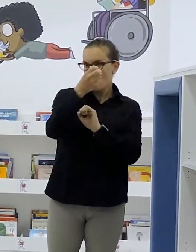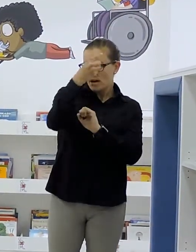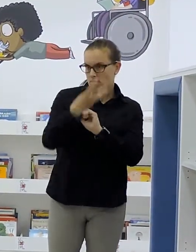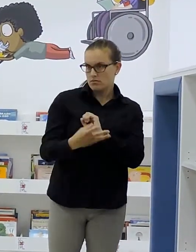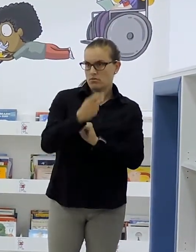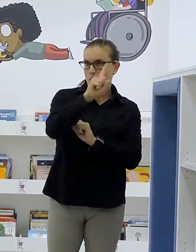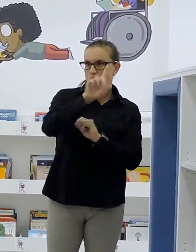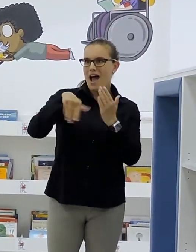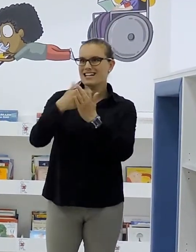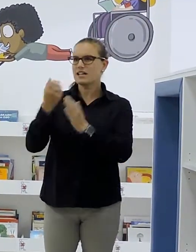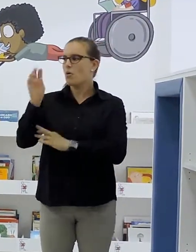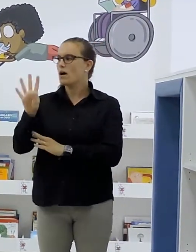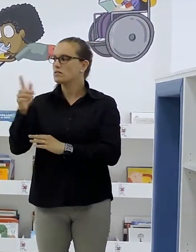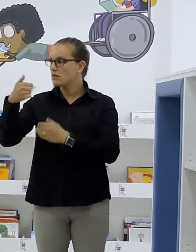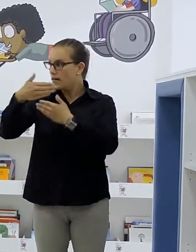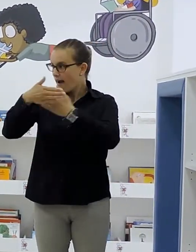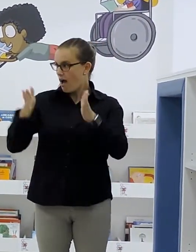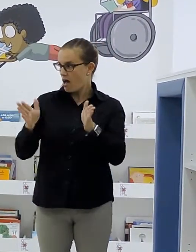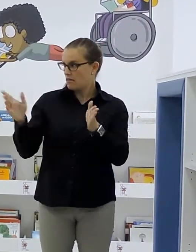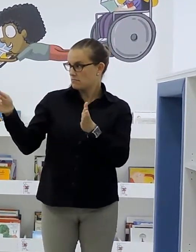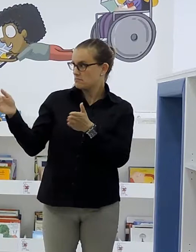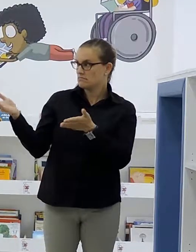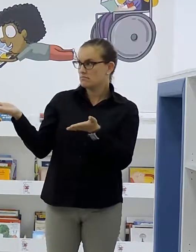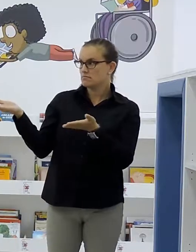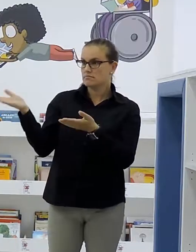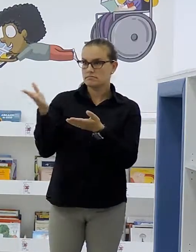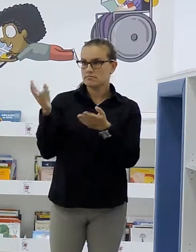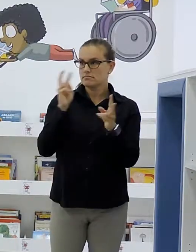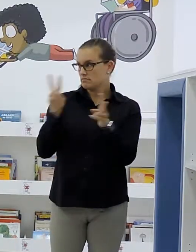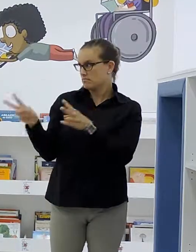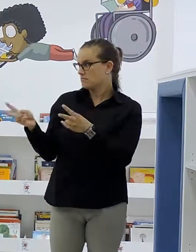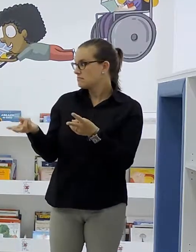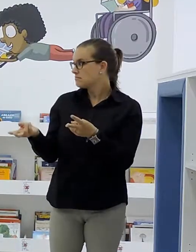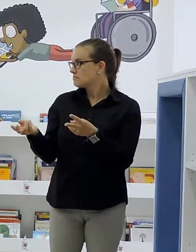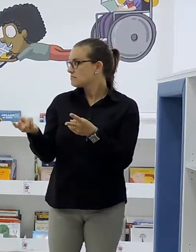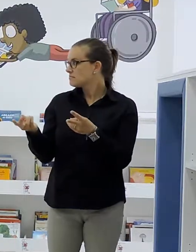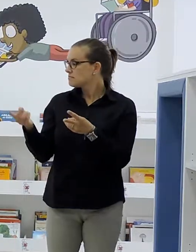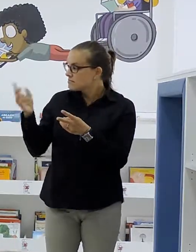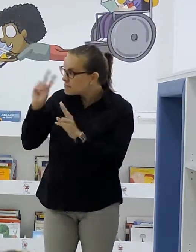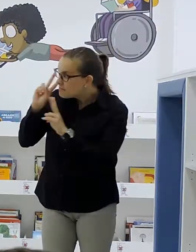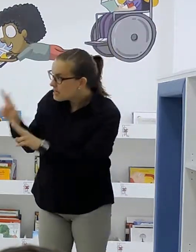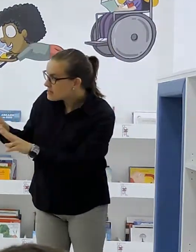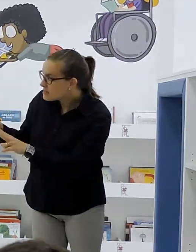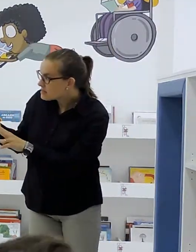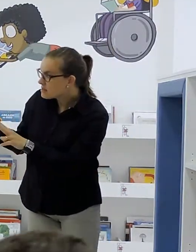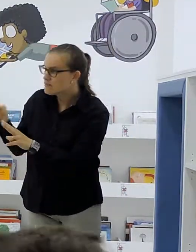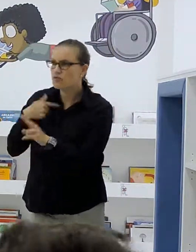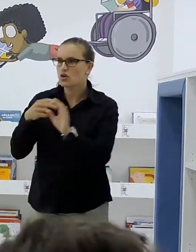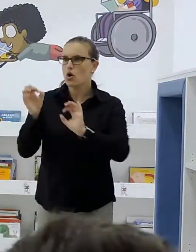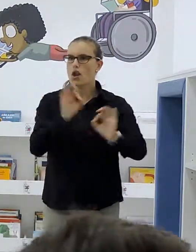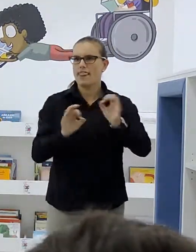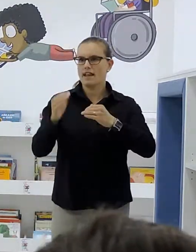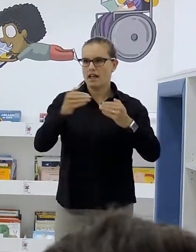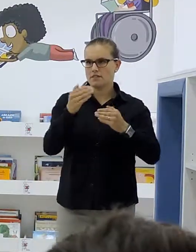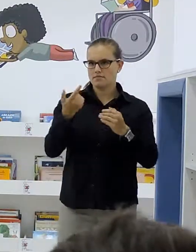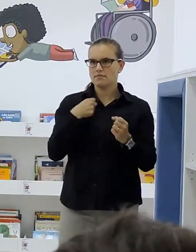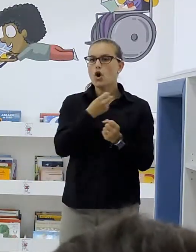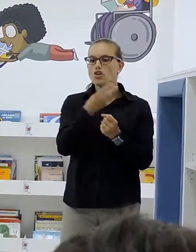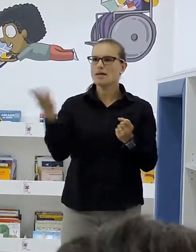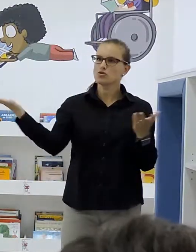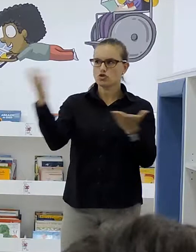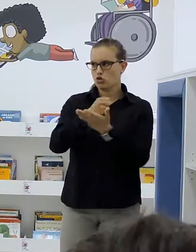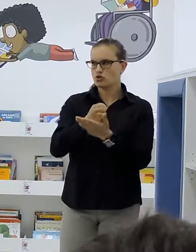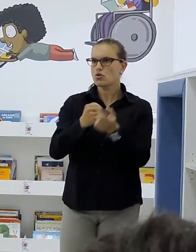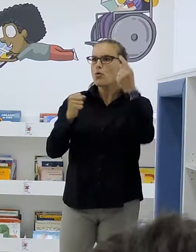del 1 al 4. Hay una caja también, ¿no? Se puede ver. Se pueden ver estos cubos. Voy a ordenarlos. Contáis conmigo, venga,